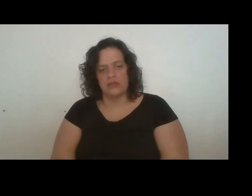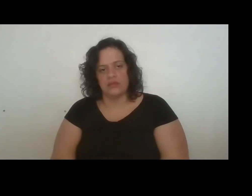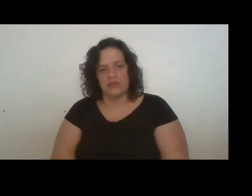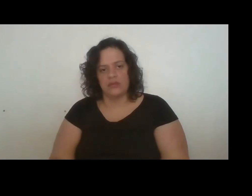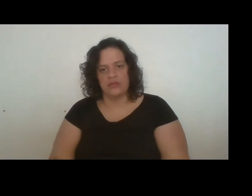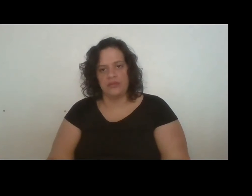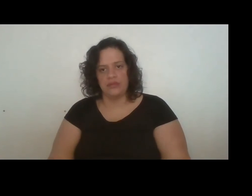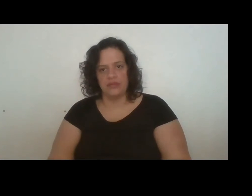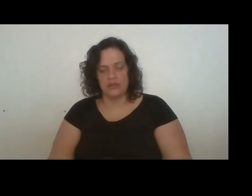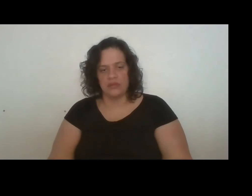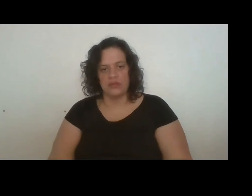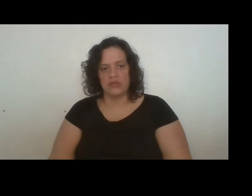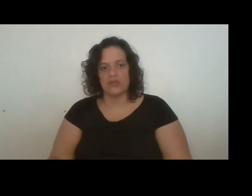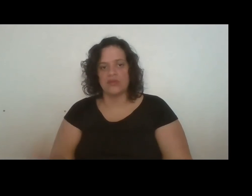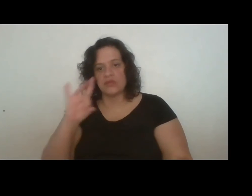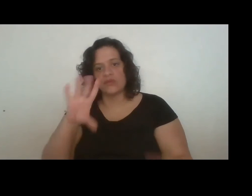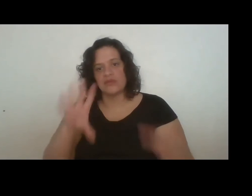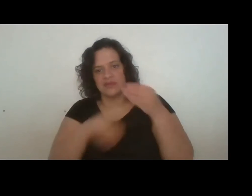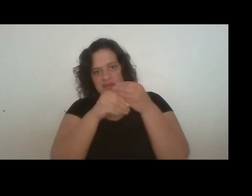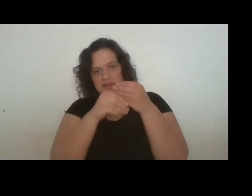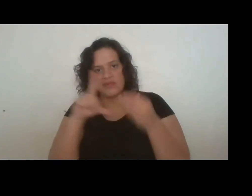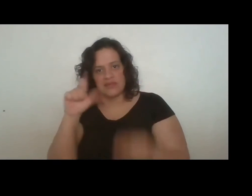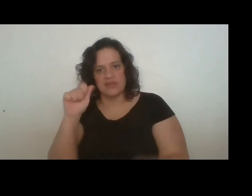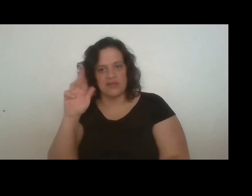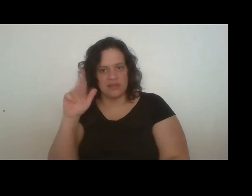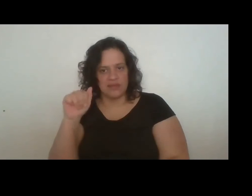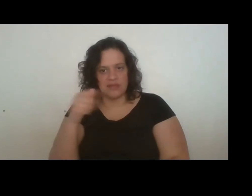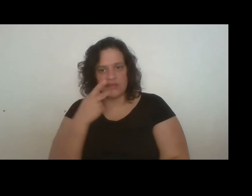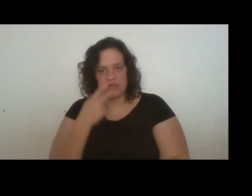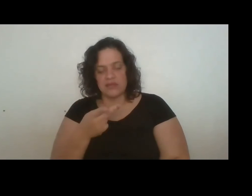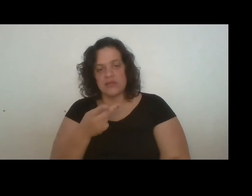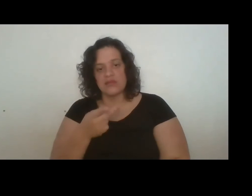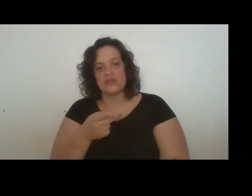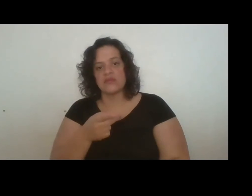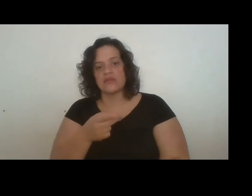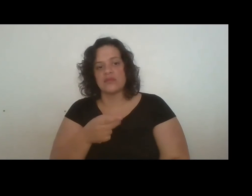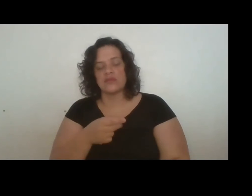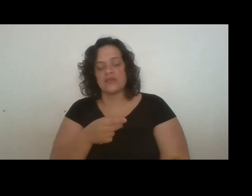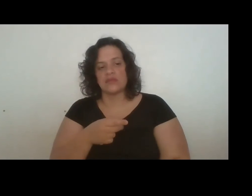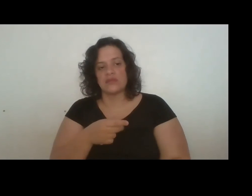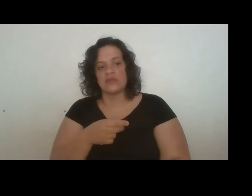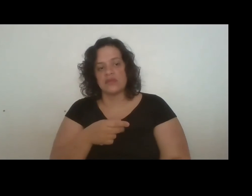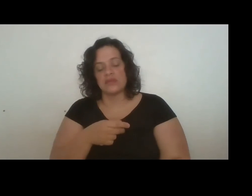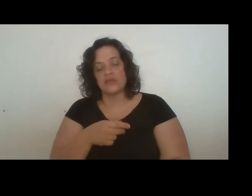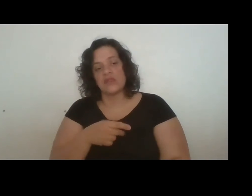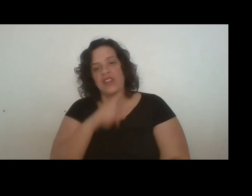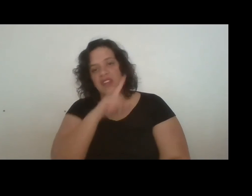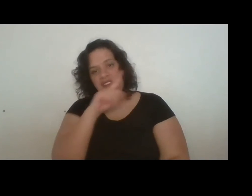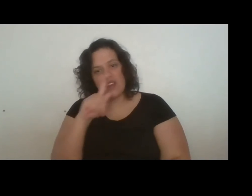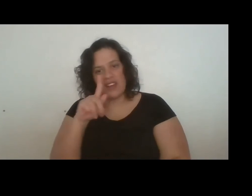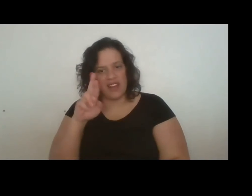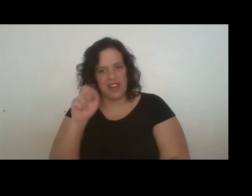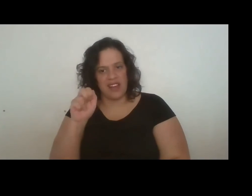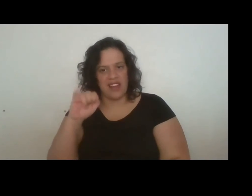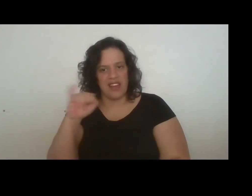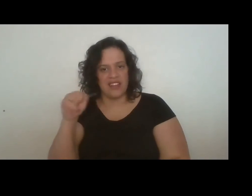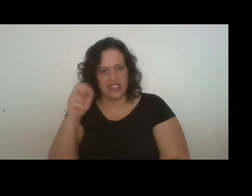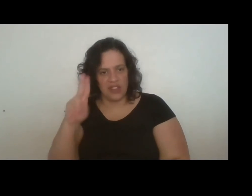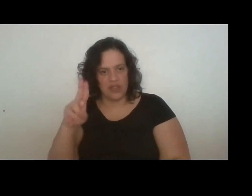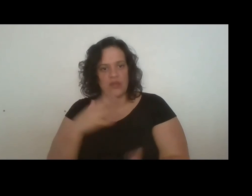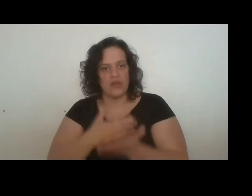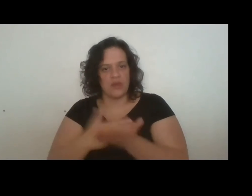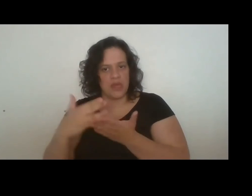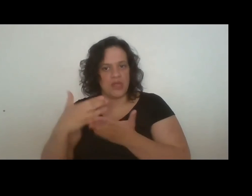só para adicionar na fala do Fernando, que acho que a história com o Grajaú começou numa linda jornada dentro do